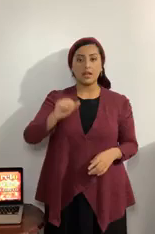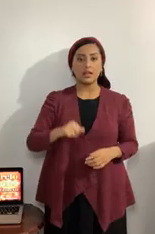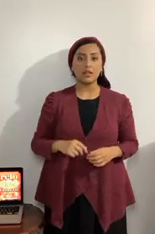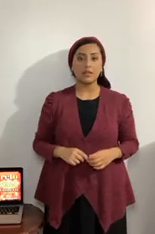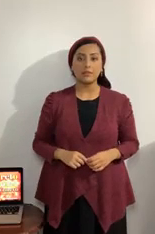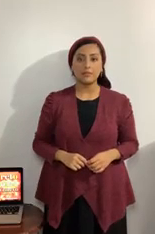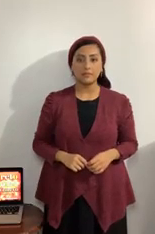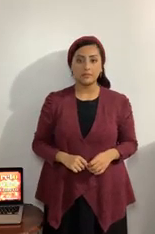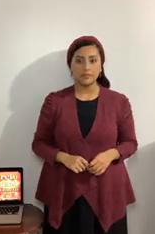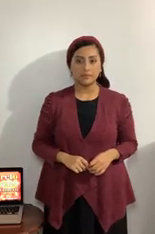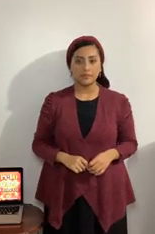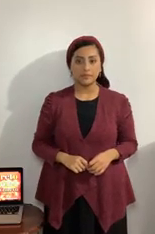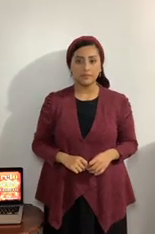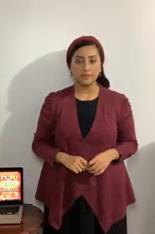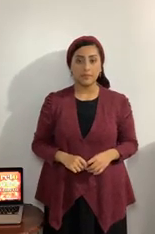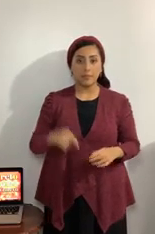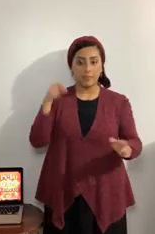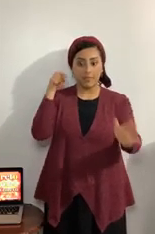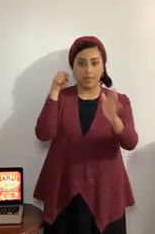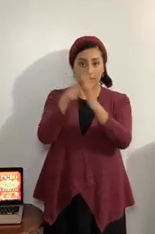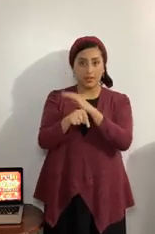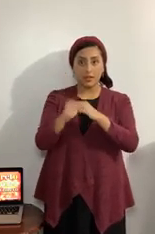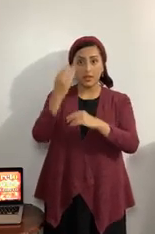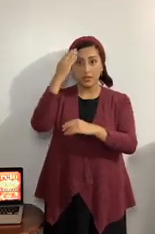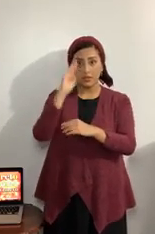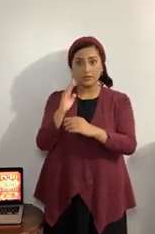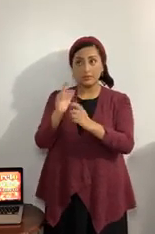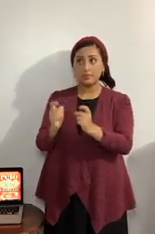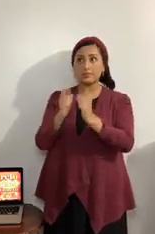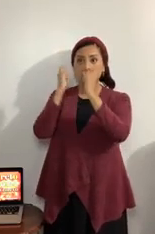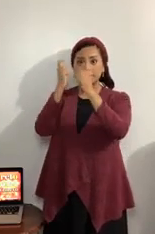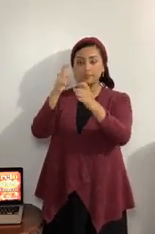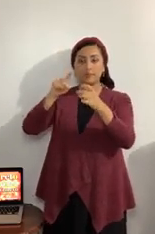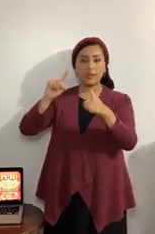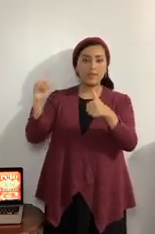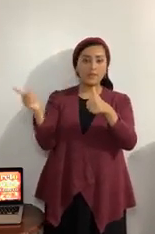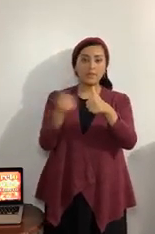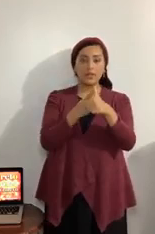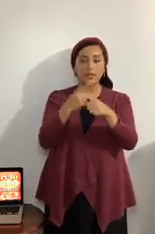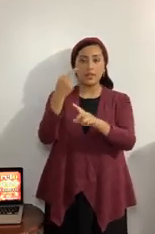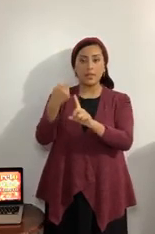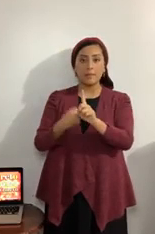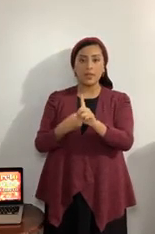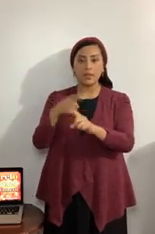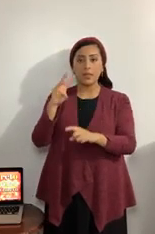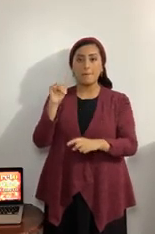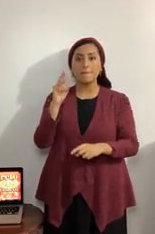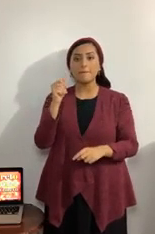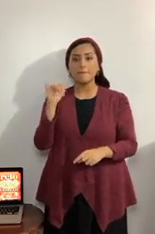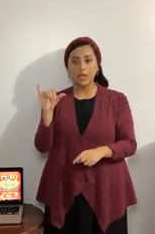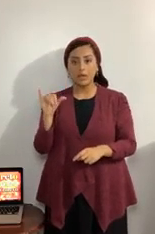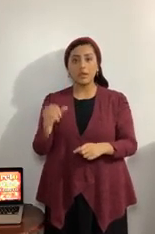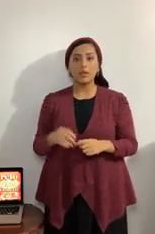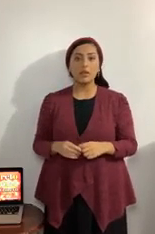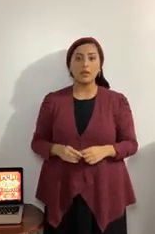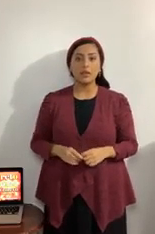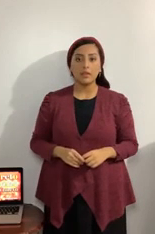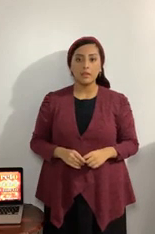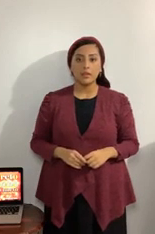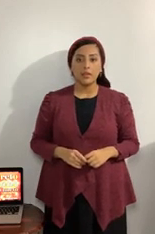M-A-I-A. Los sacrificios a esta diosa se ofrecían desde el primero de ese mes, de mayo. Fíjate muy bien cómo lo toman, y